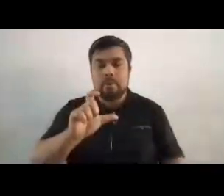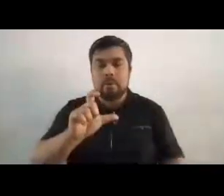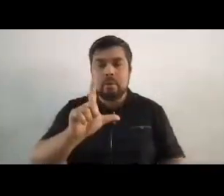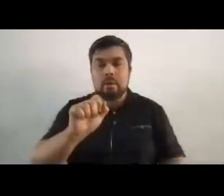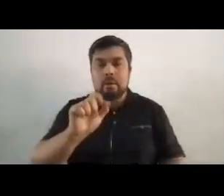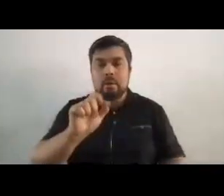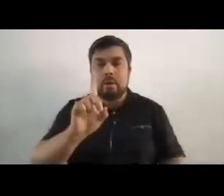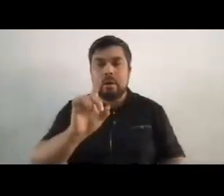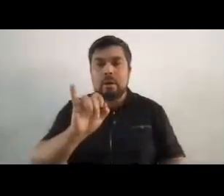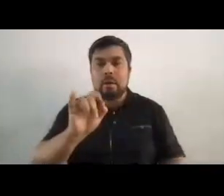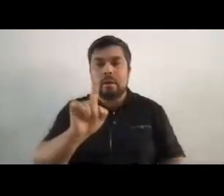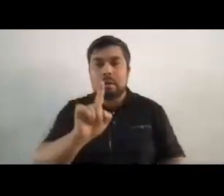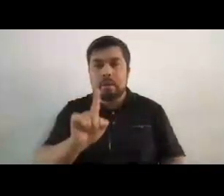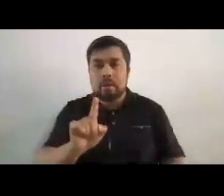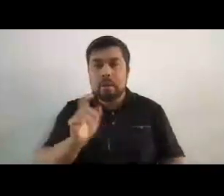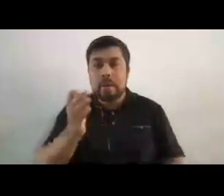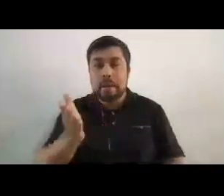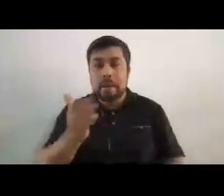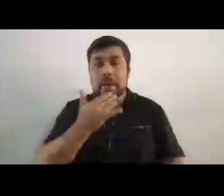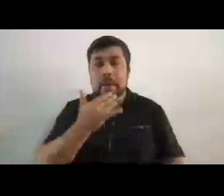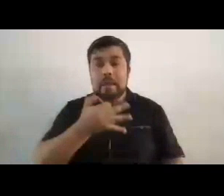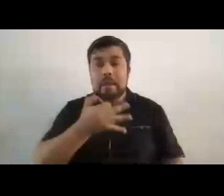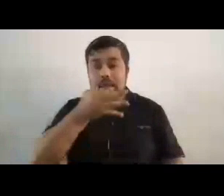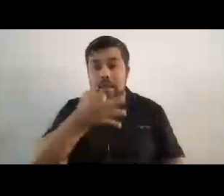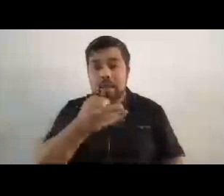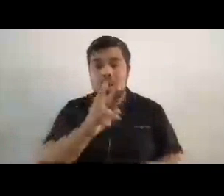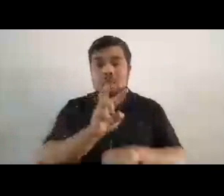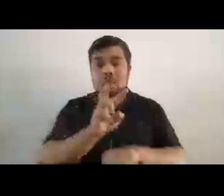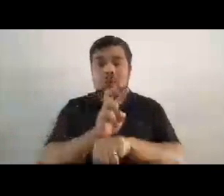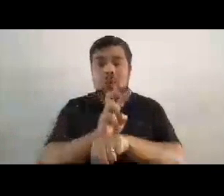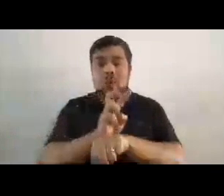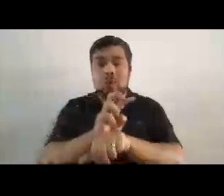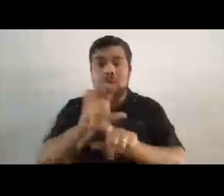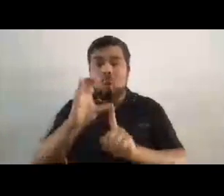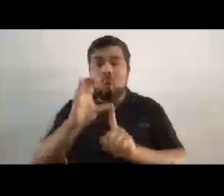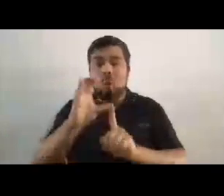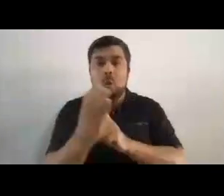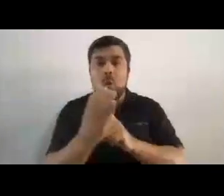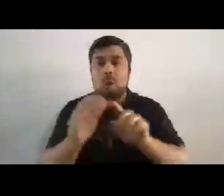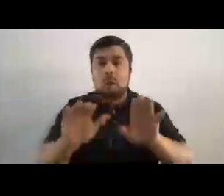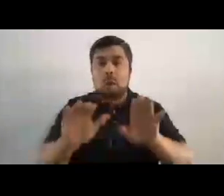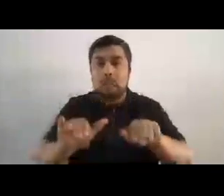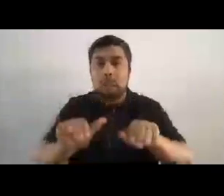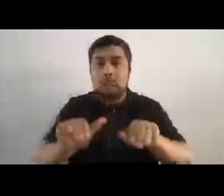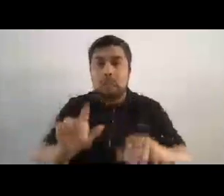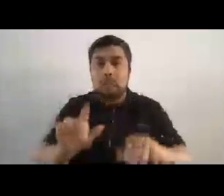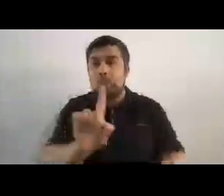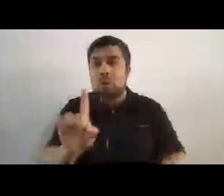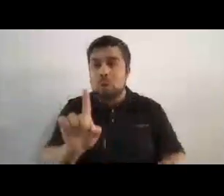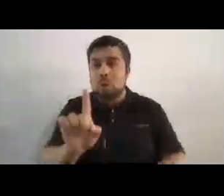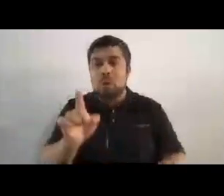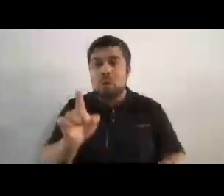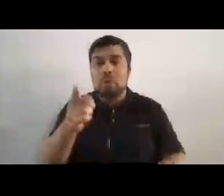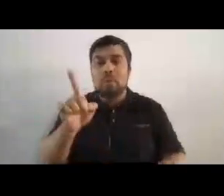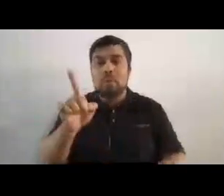una pedagogía cultural, no exactamente el mismo término, pero ya habían personas sordas que estaban